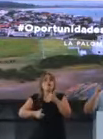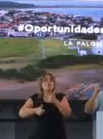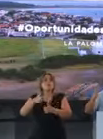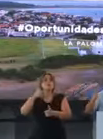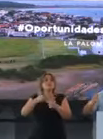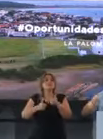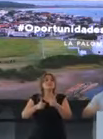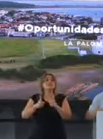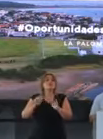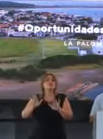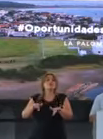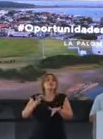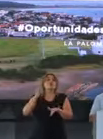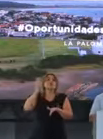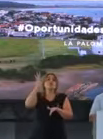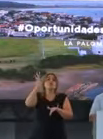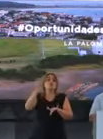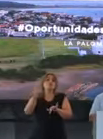futuros cooperantes.